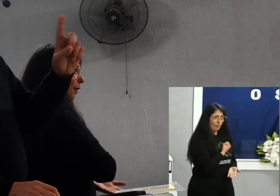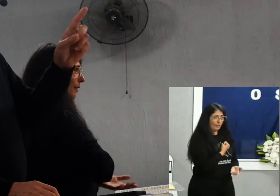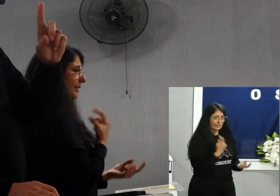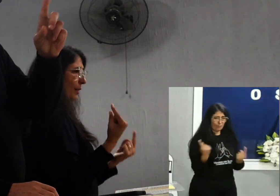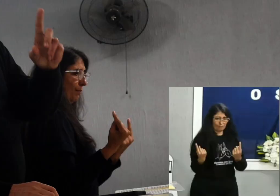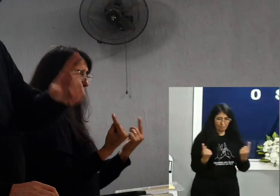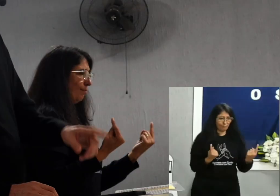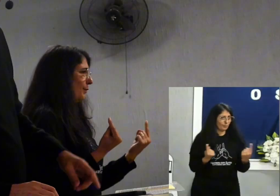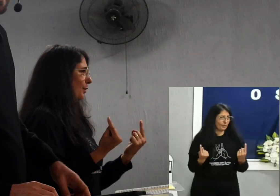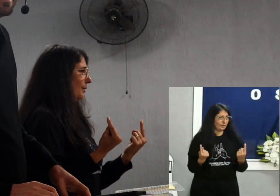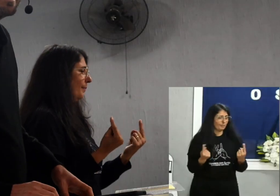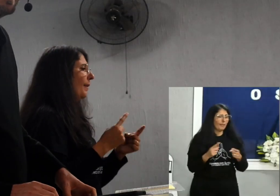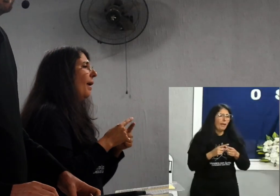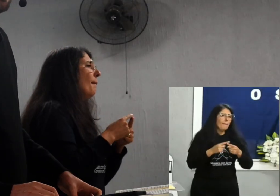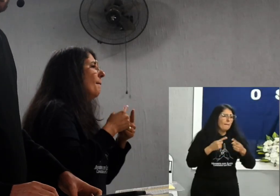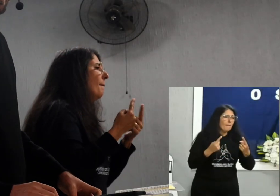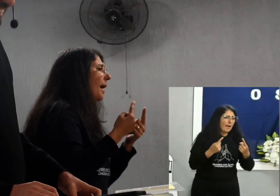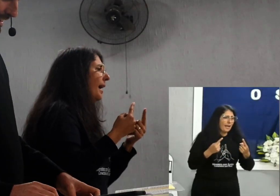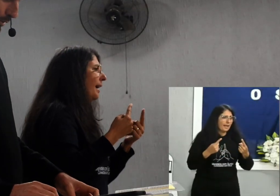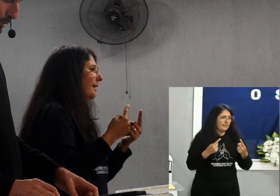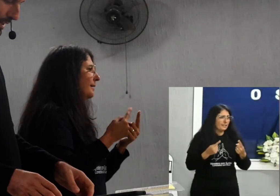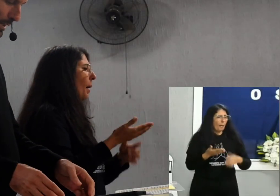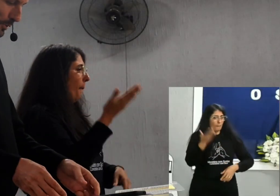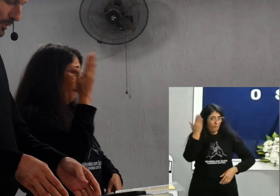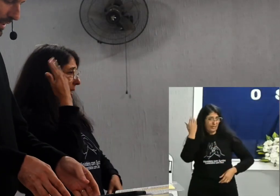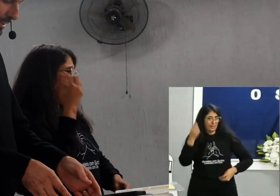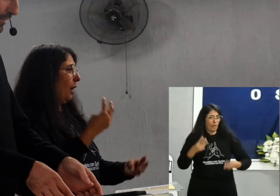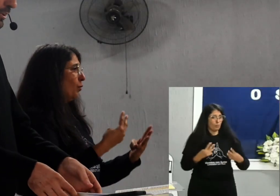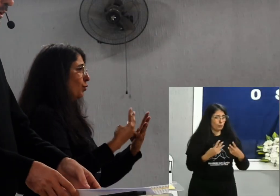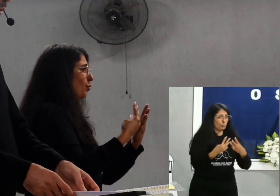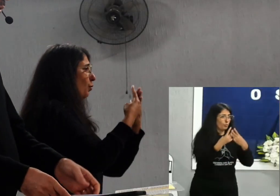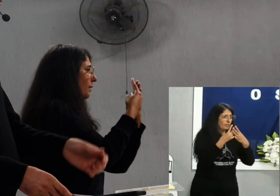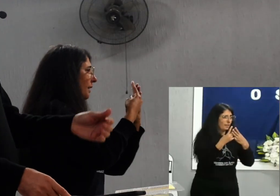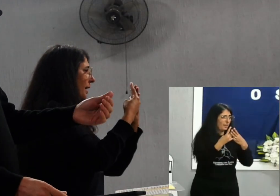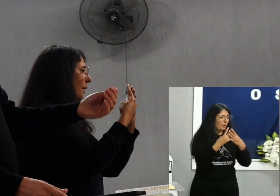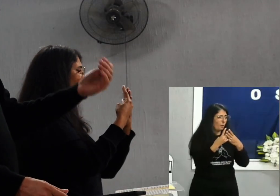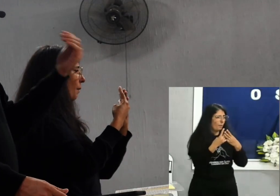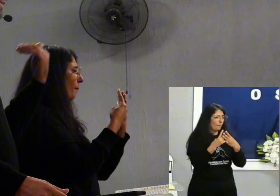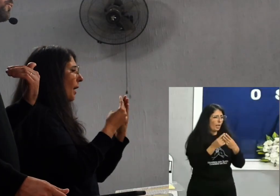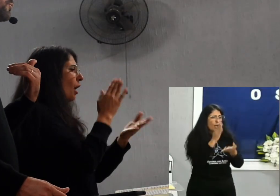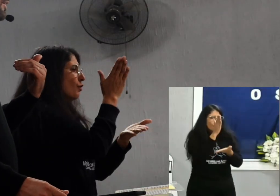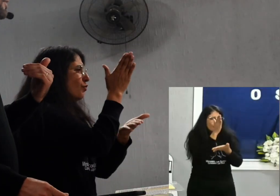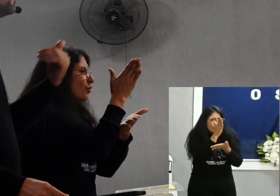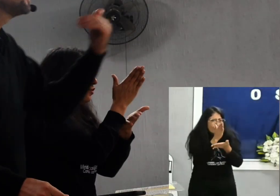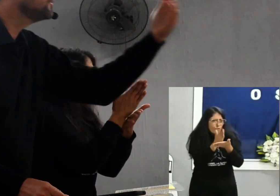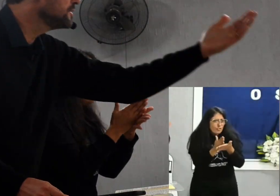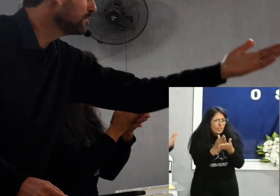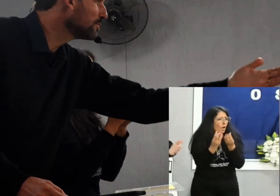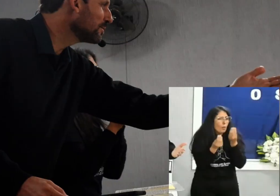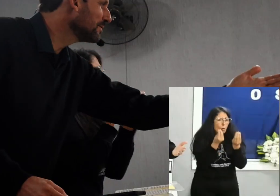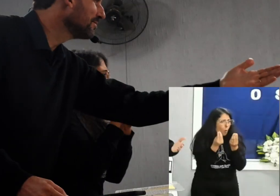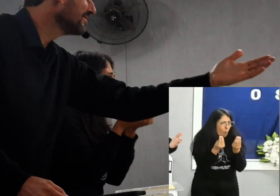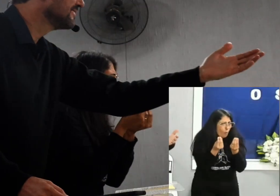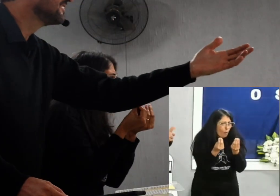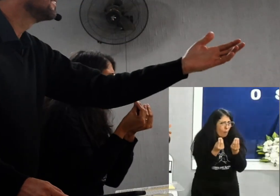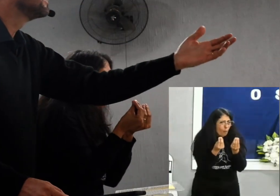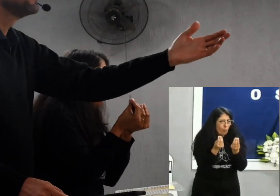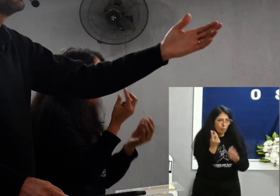judeus não dividiam o mundo assim. Os judeus dividiam o mundo entre os judeus e os